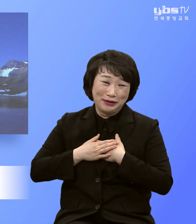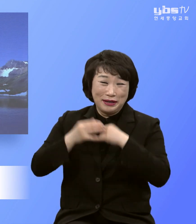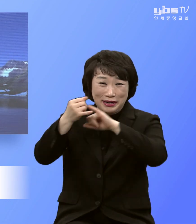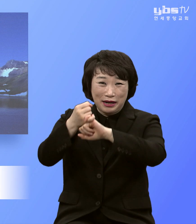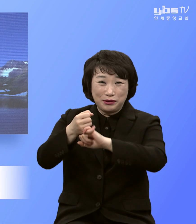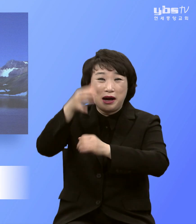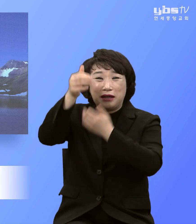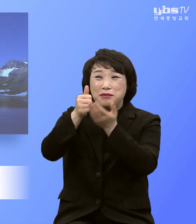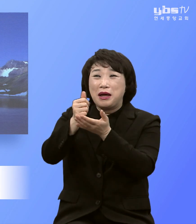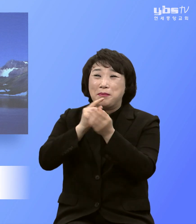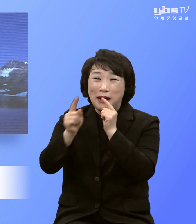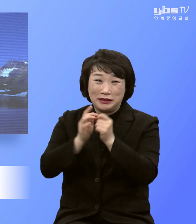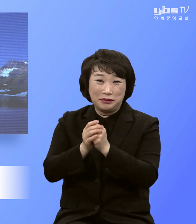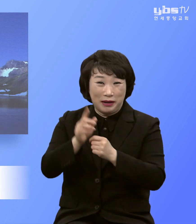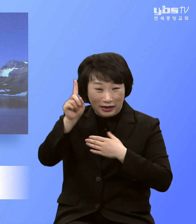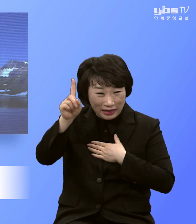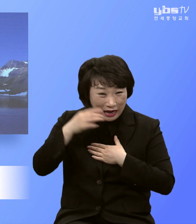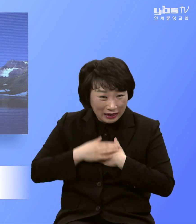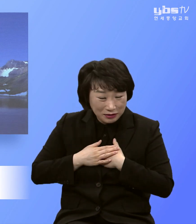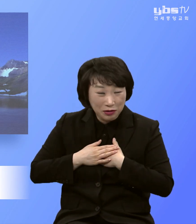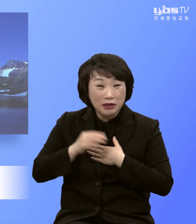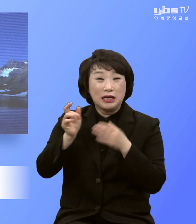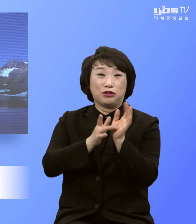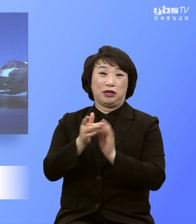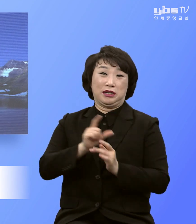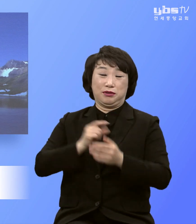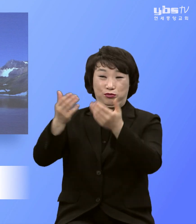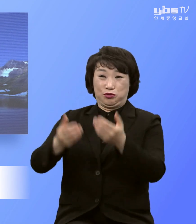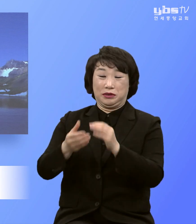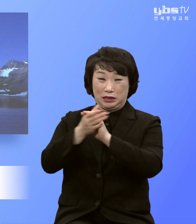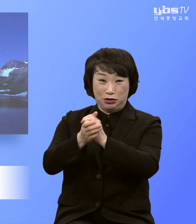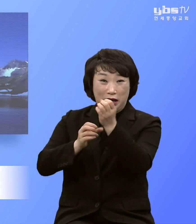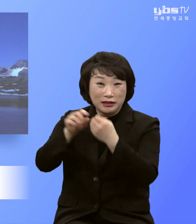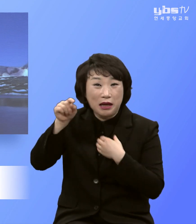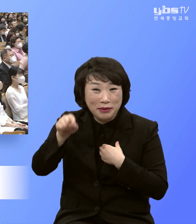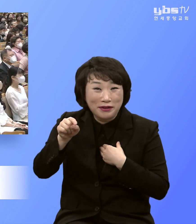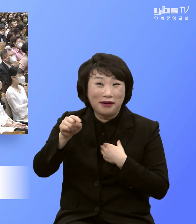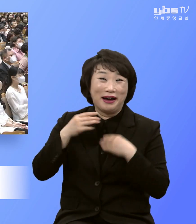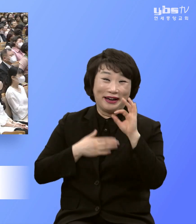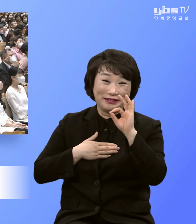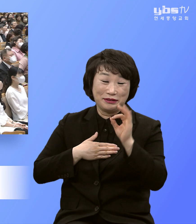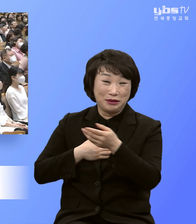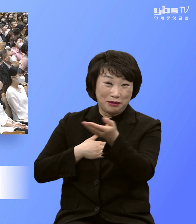약속하신 하나님의 말씀, 그 이름으로 주신 기도의 응답,